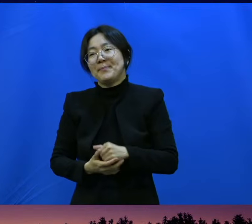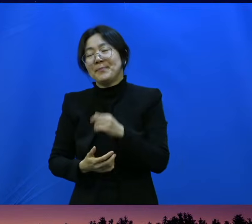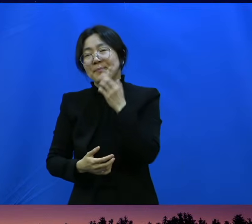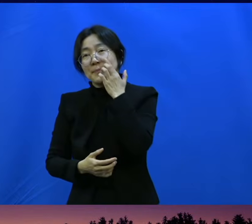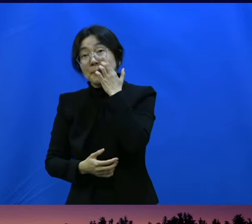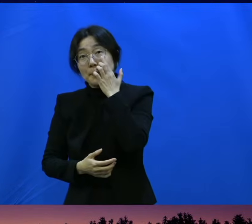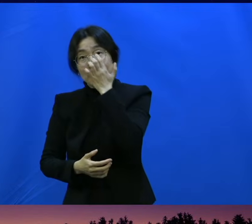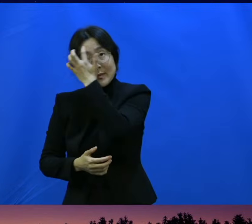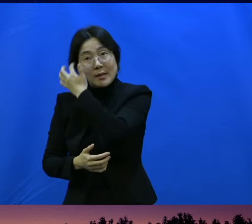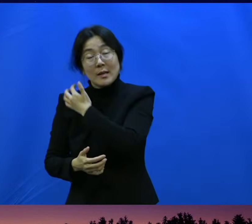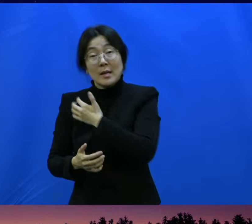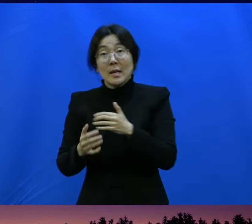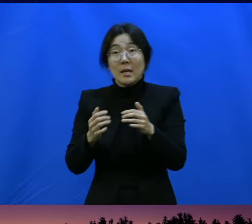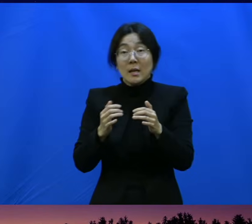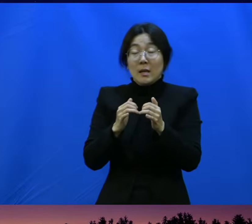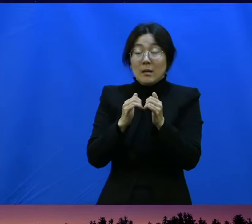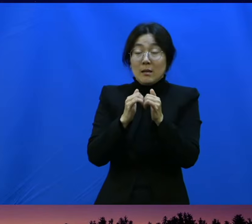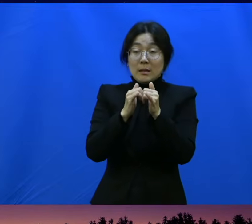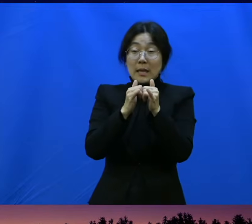인간은 굉장히 이기적이에요.